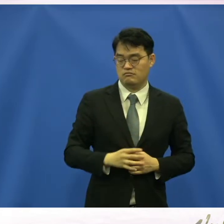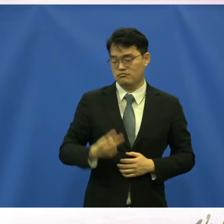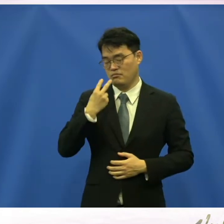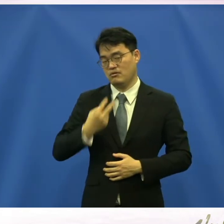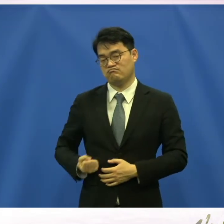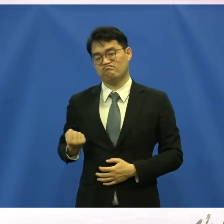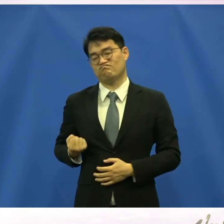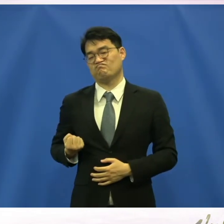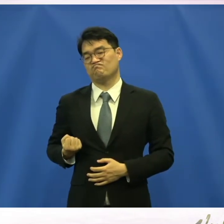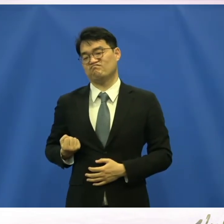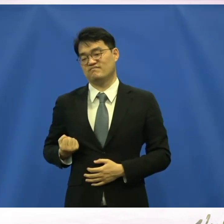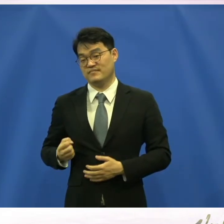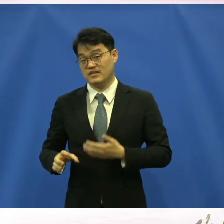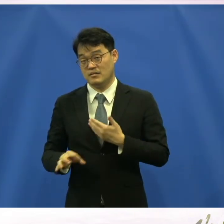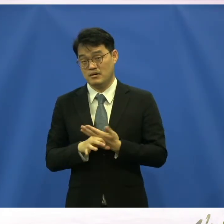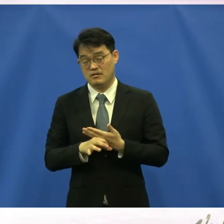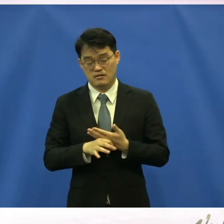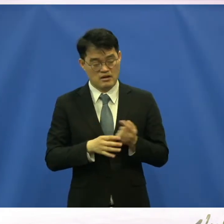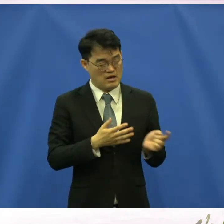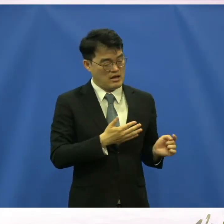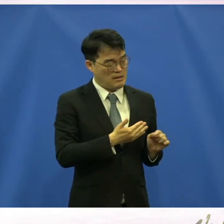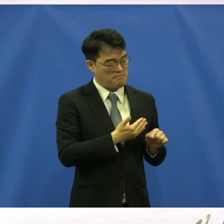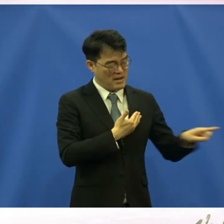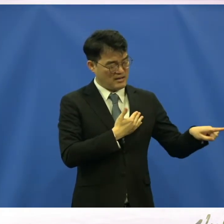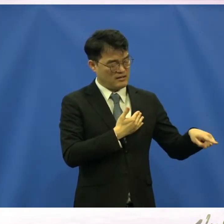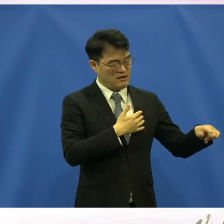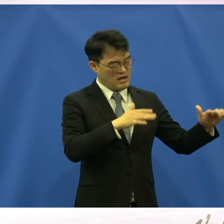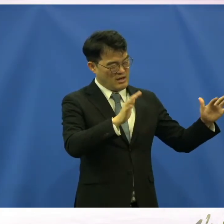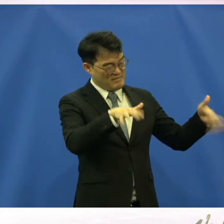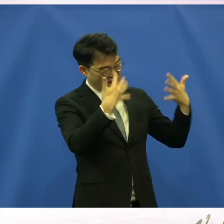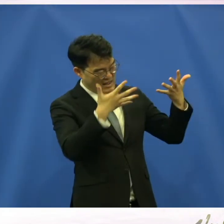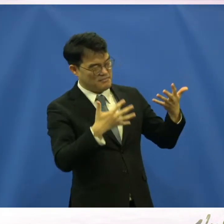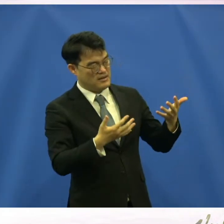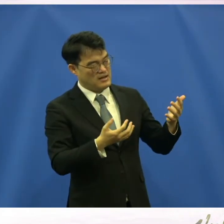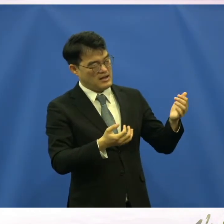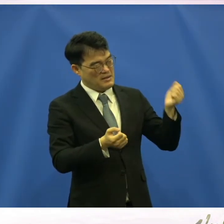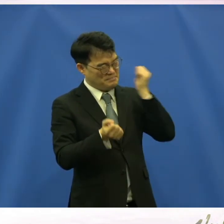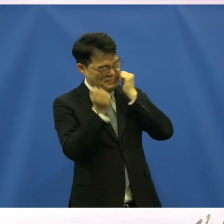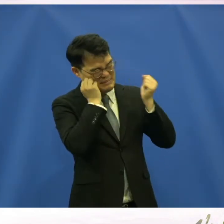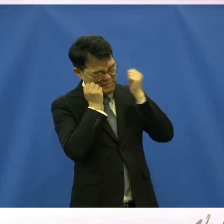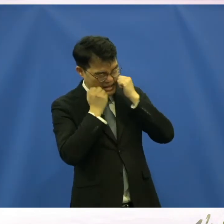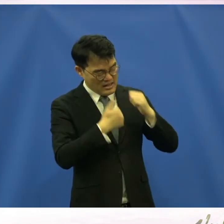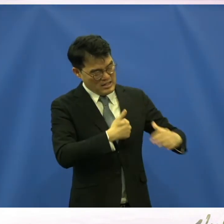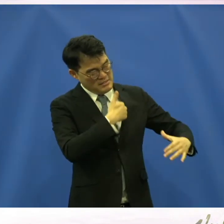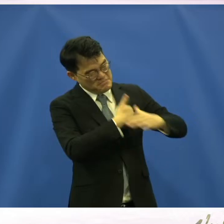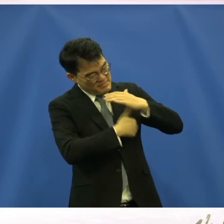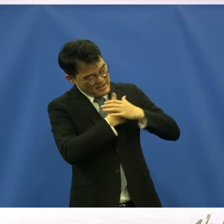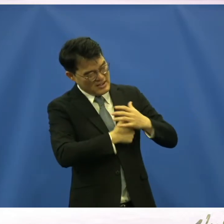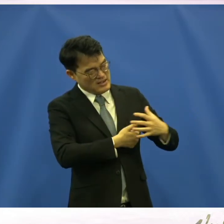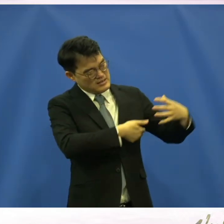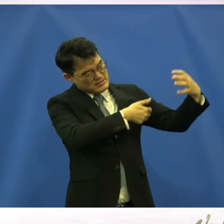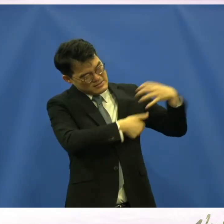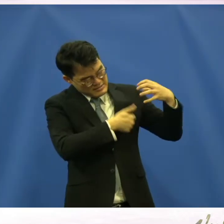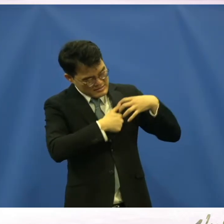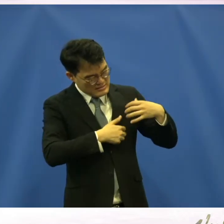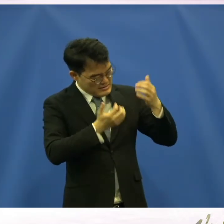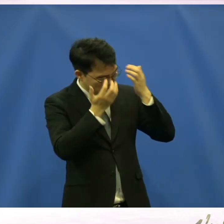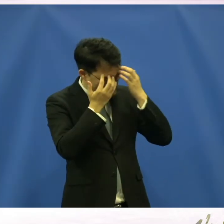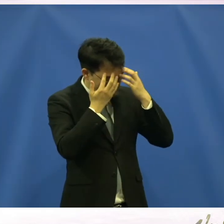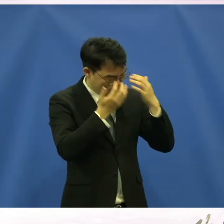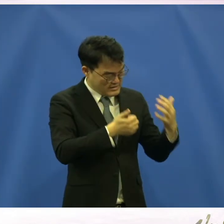바깥에서 일어나는 일이 아무리 험악하고 어려운 일이 일어나도 내 안에 계신 그 하나님의 생명보다 더 크지 않기